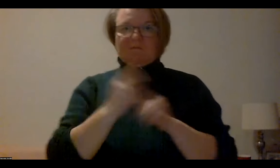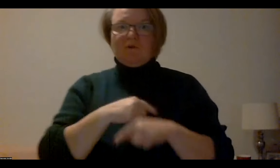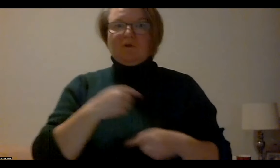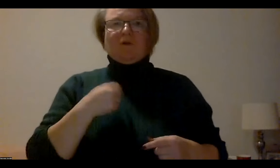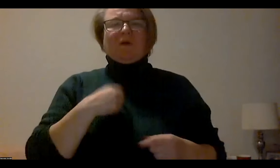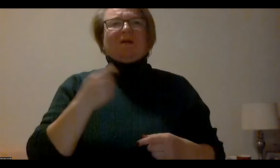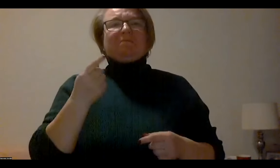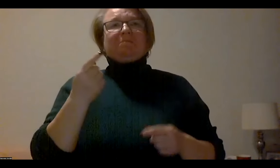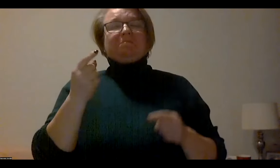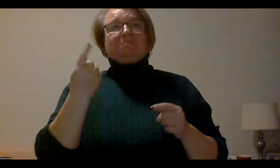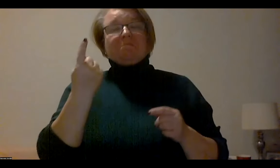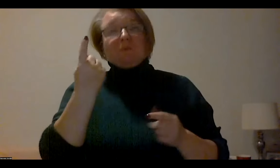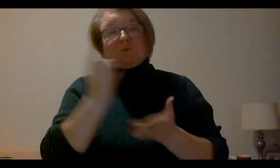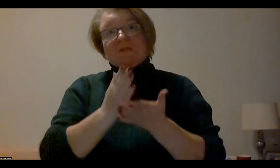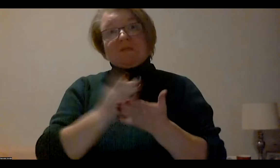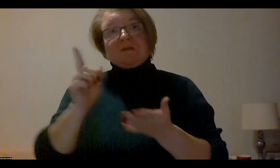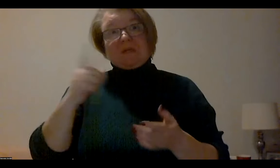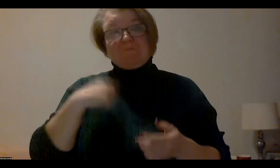Kiitoksia Anetta puheenvuorosta.